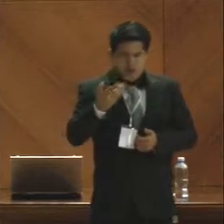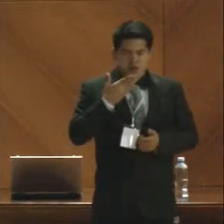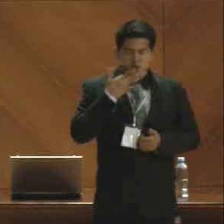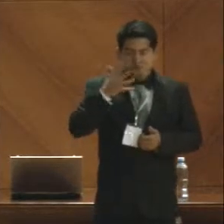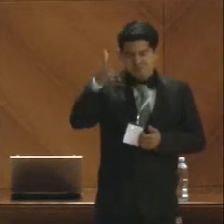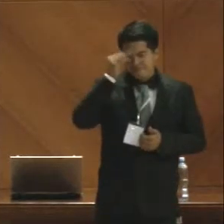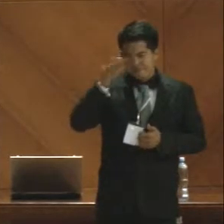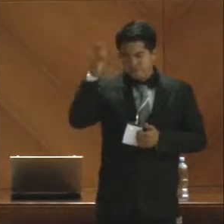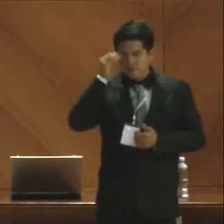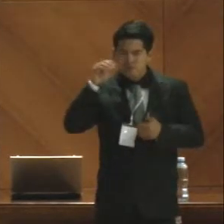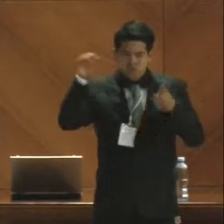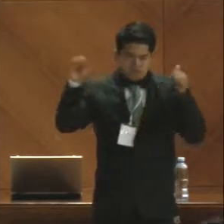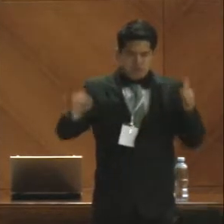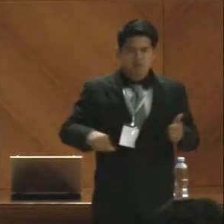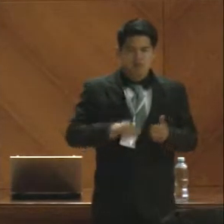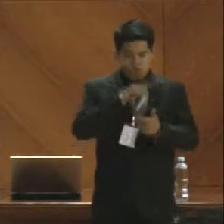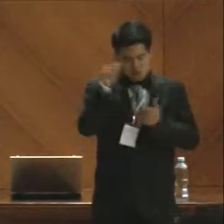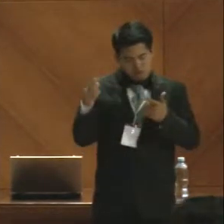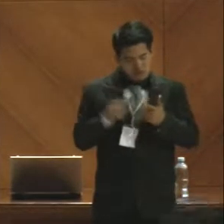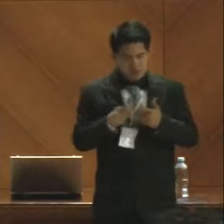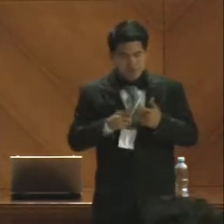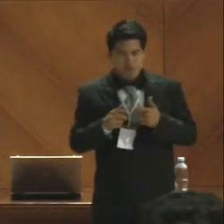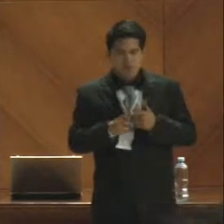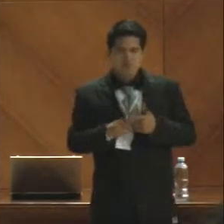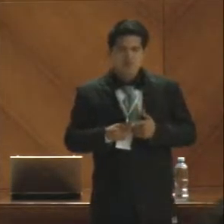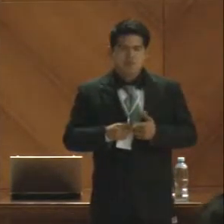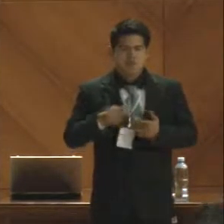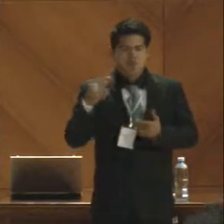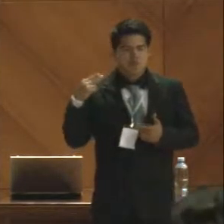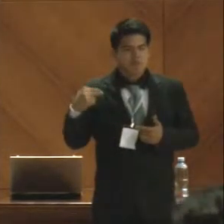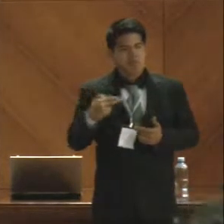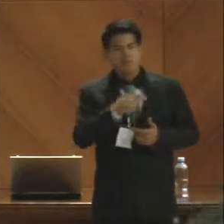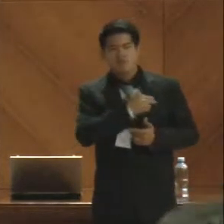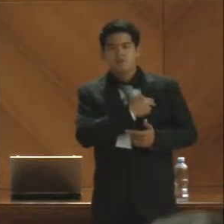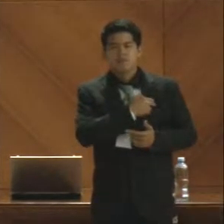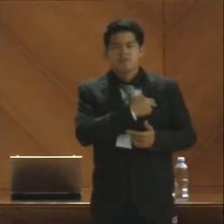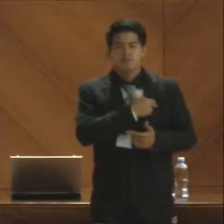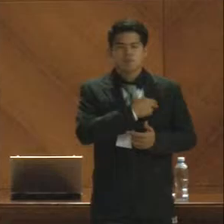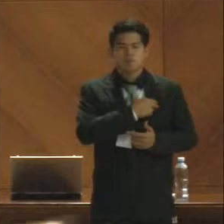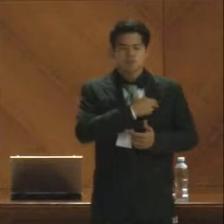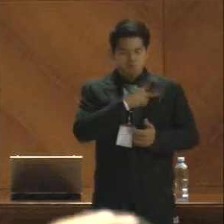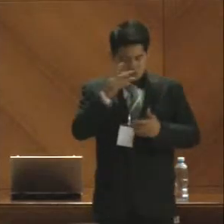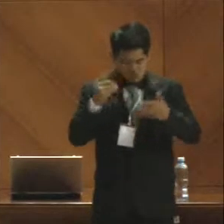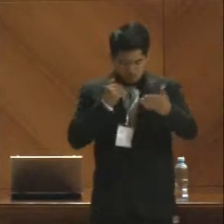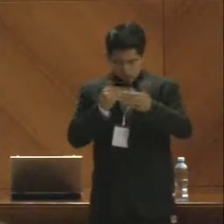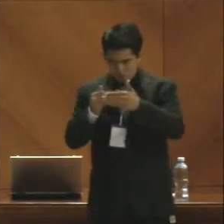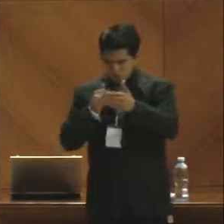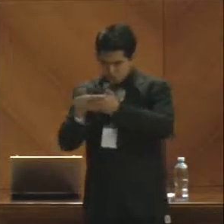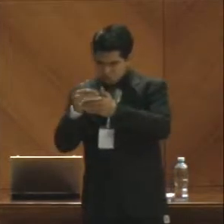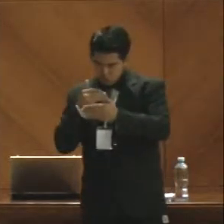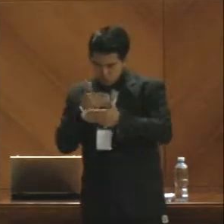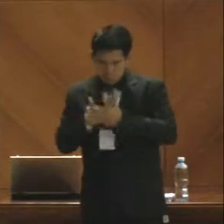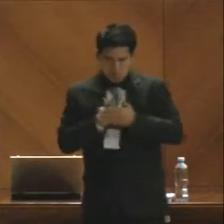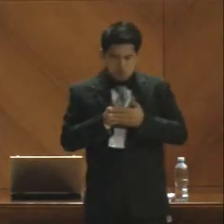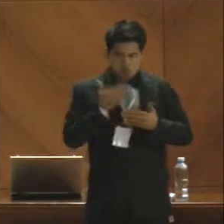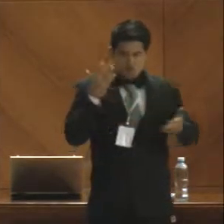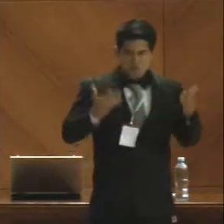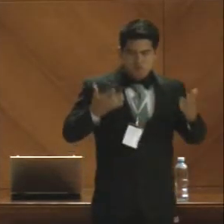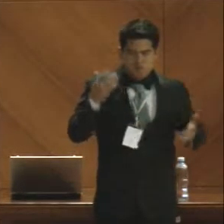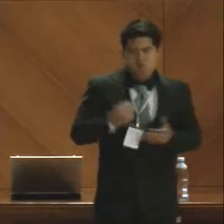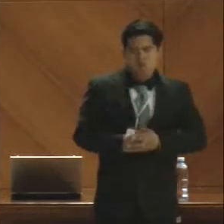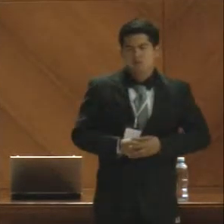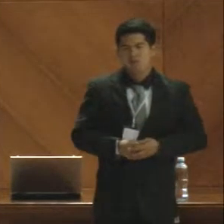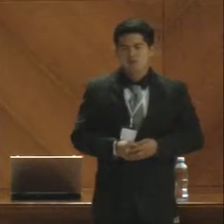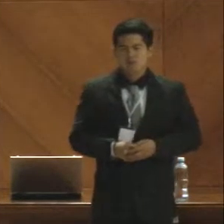sistemas. Dos, no existen limitaciones artificiales al uso del software. Existen muchas veces que ustedes